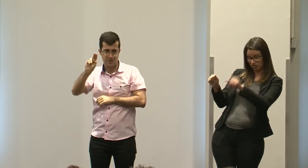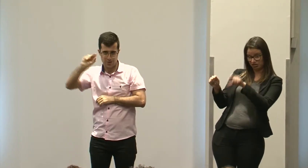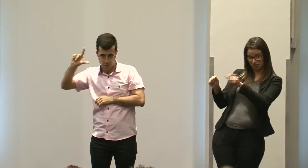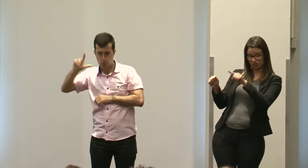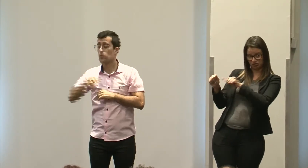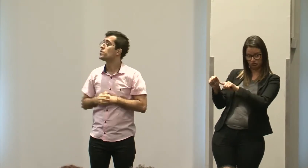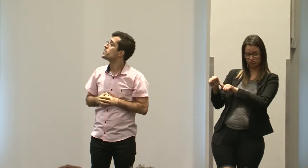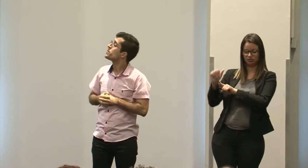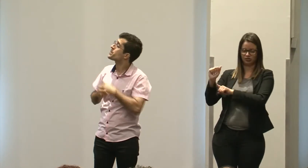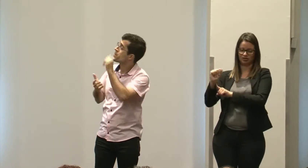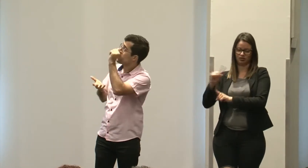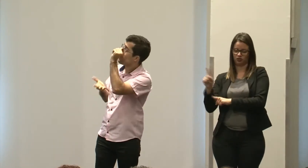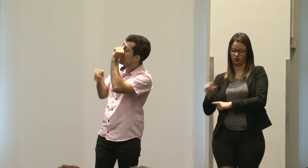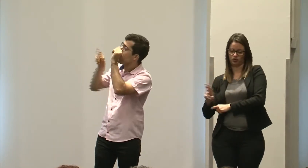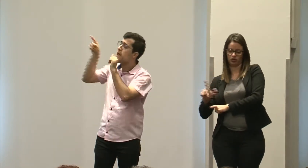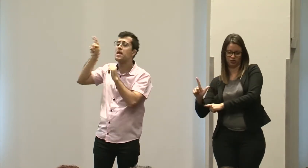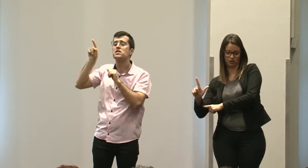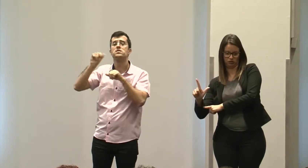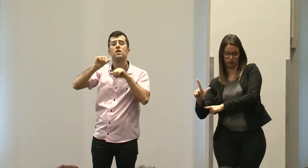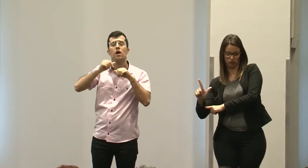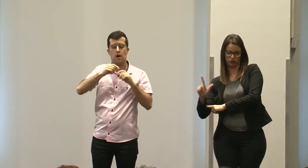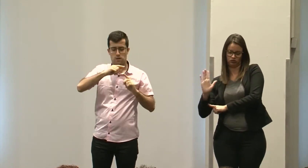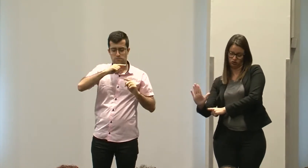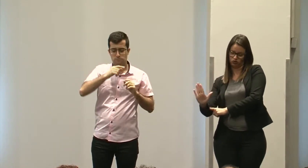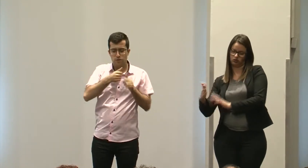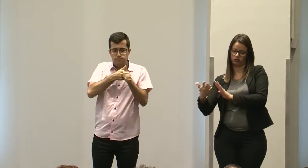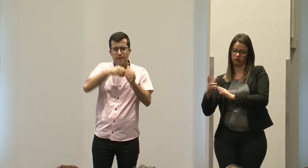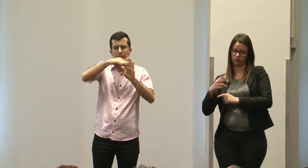sinal datilológico da palavra azul,